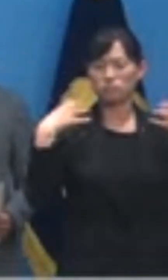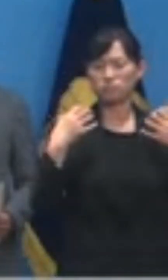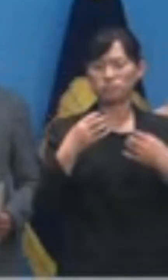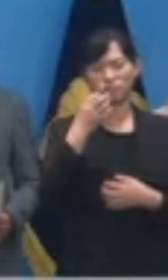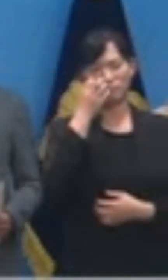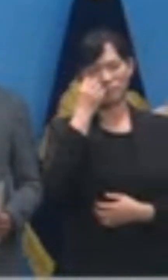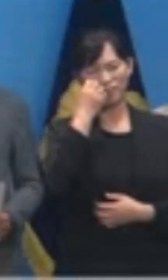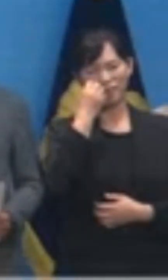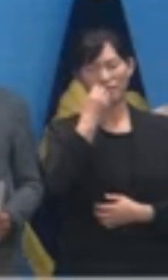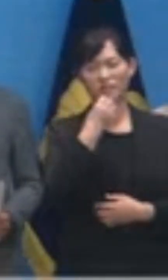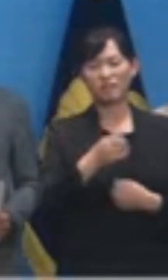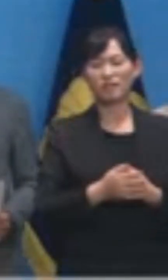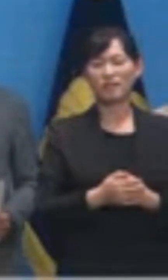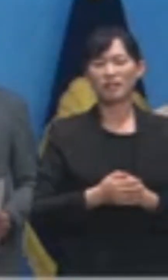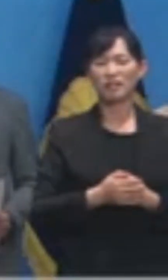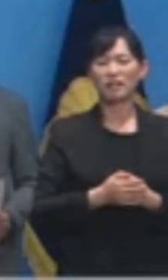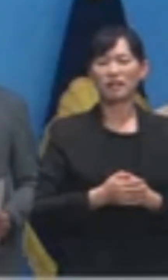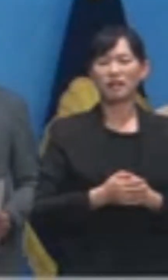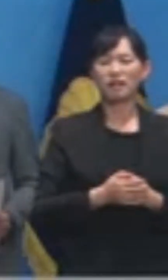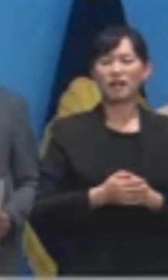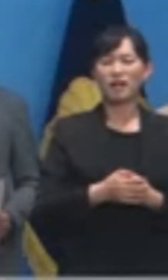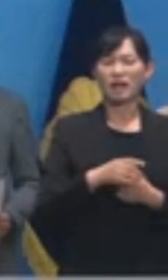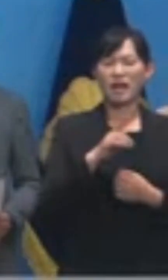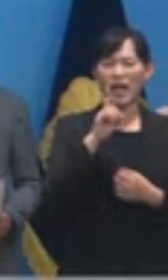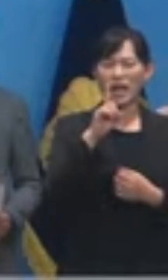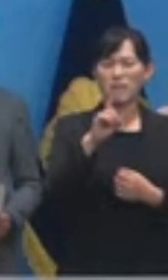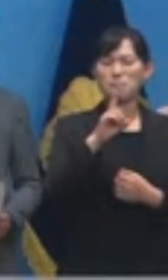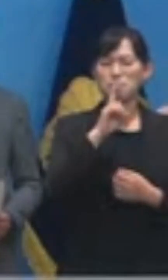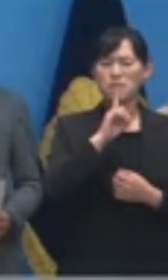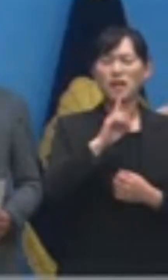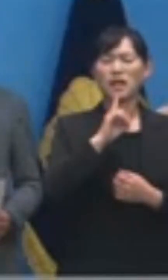이상한 시각으로 한쪽 뇌만을